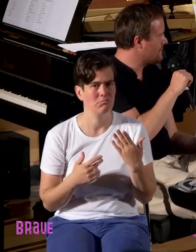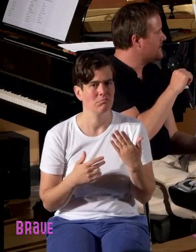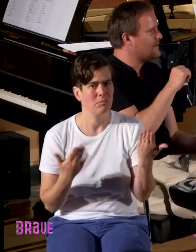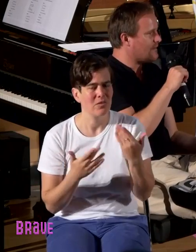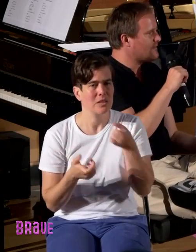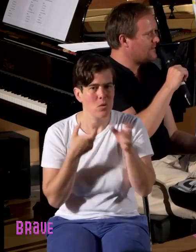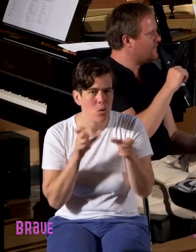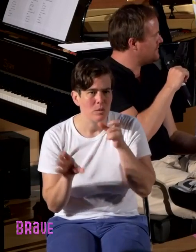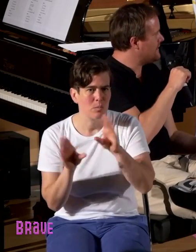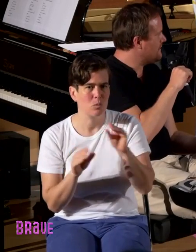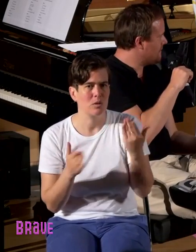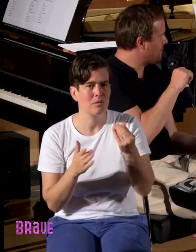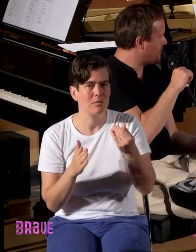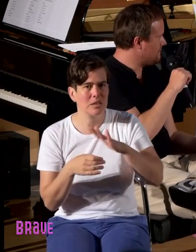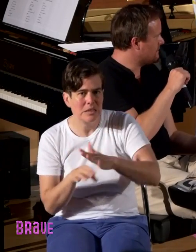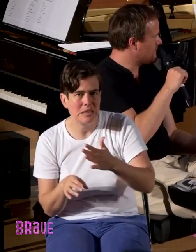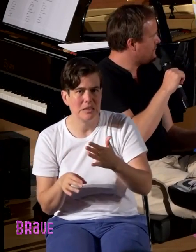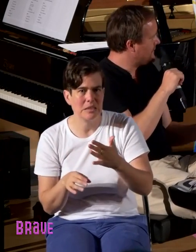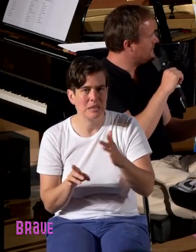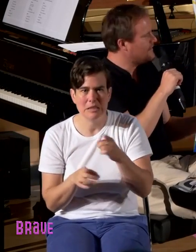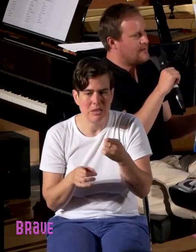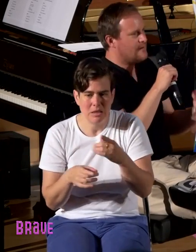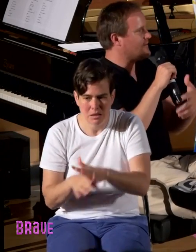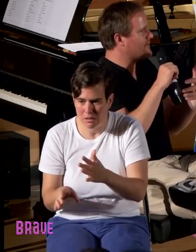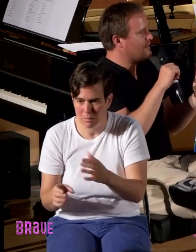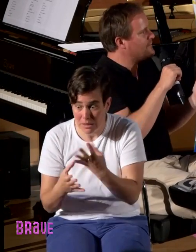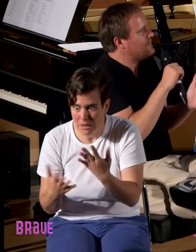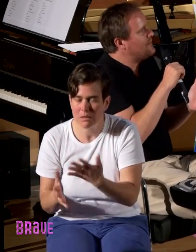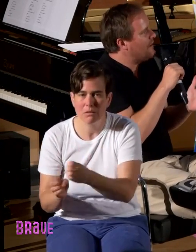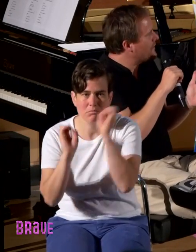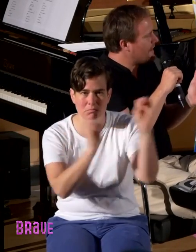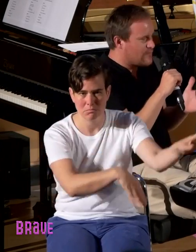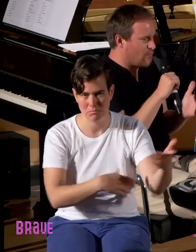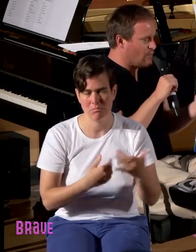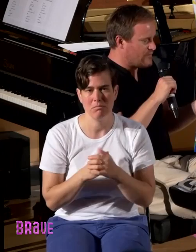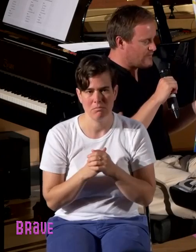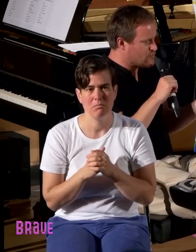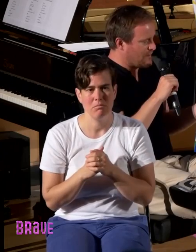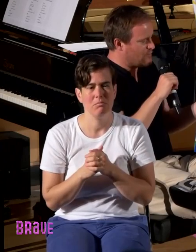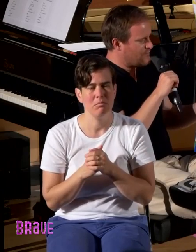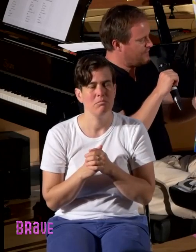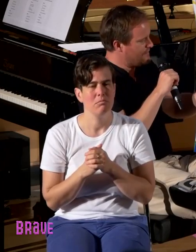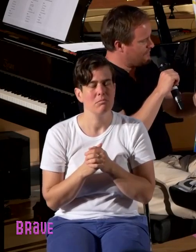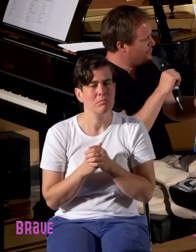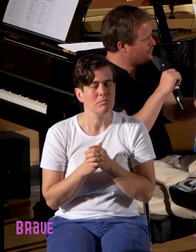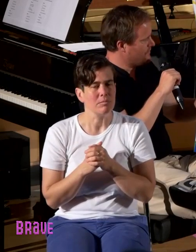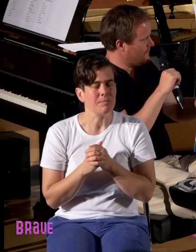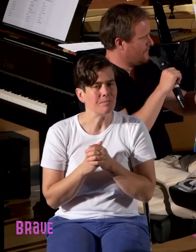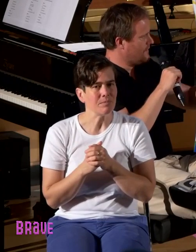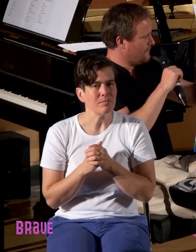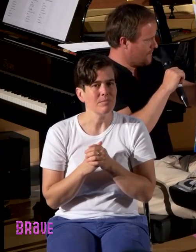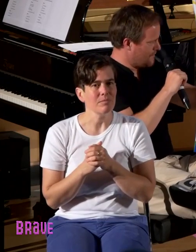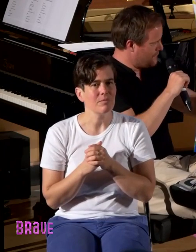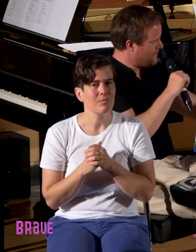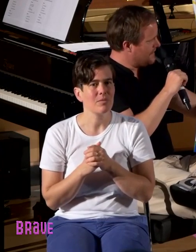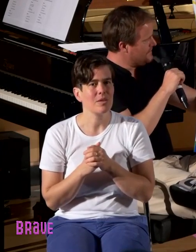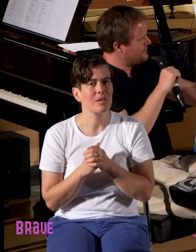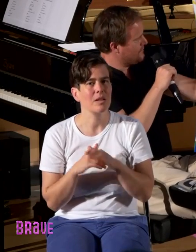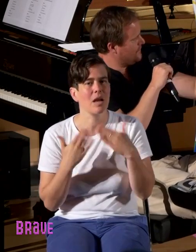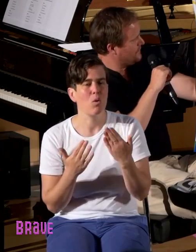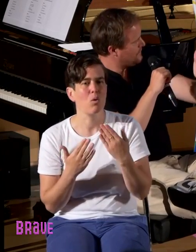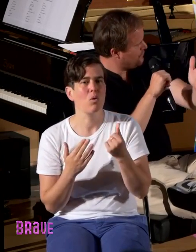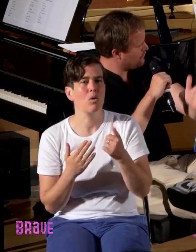darauf, dass gewisse Dinge nicht passieren. Also wenn, wir haben ja auch ein ganz großes Spannungsfeld zwischen